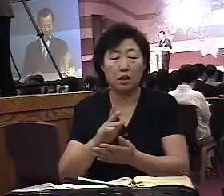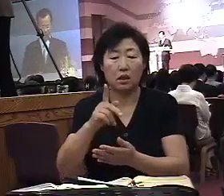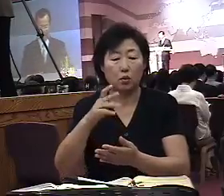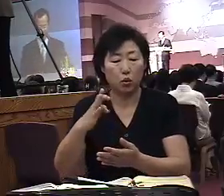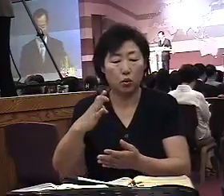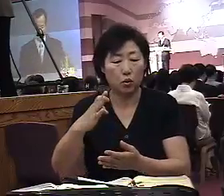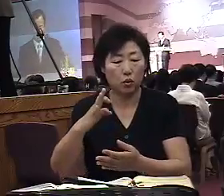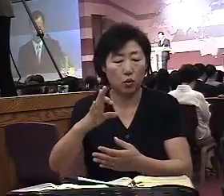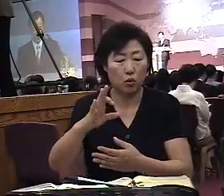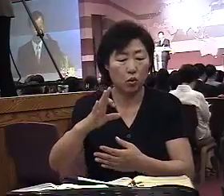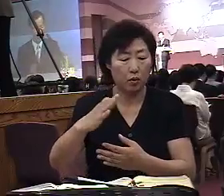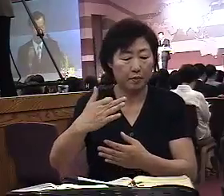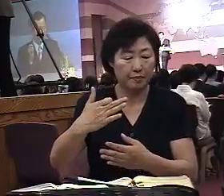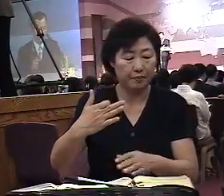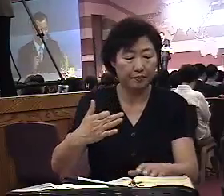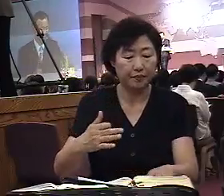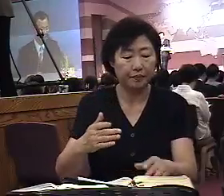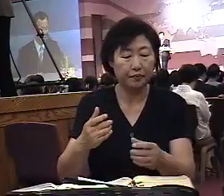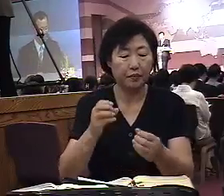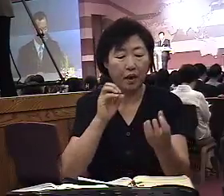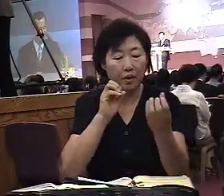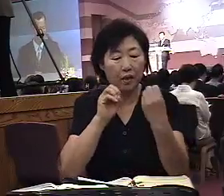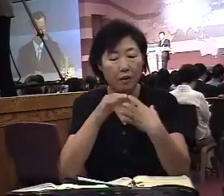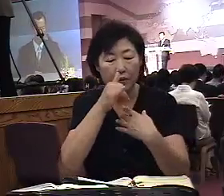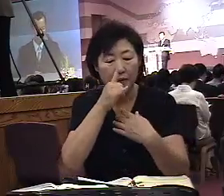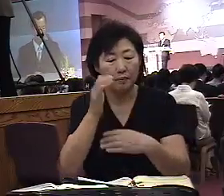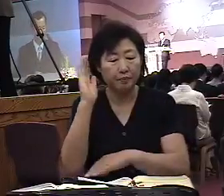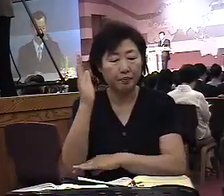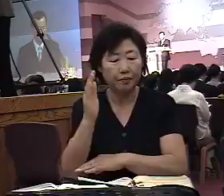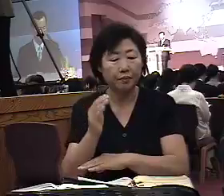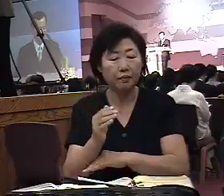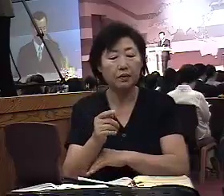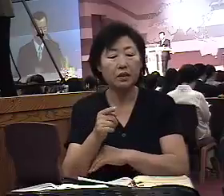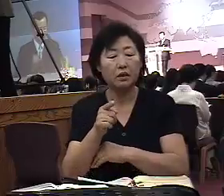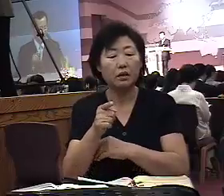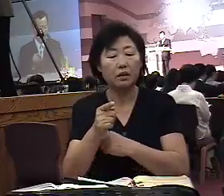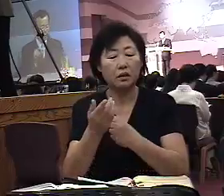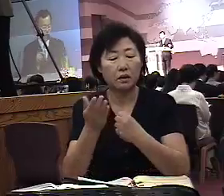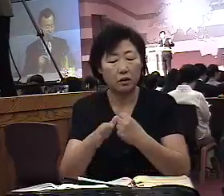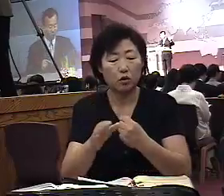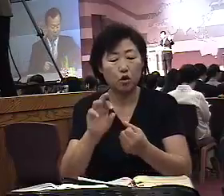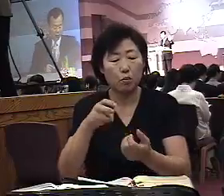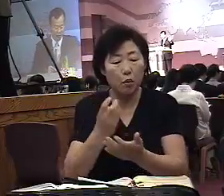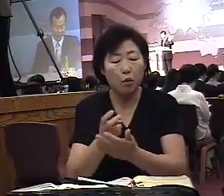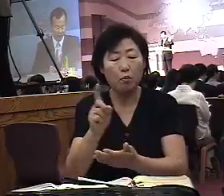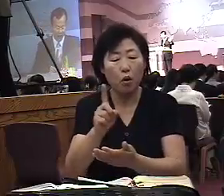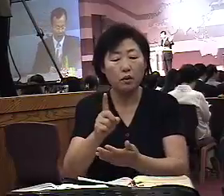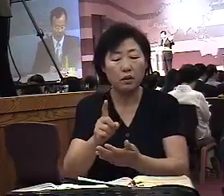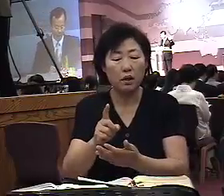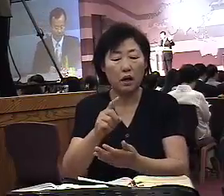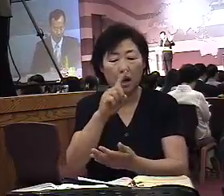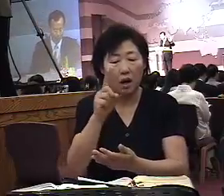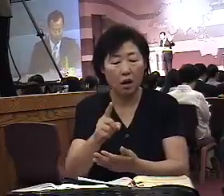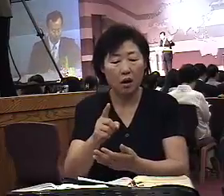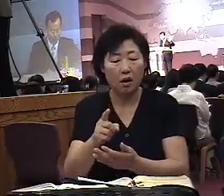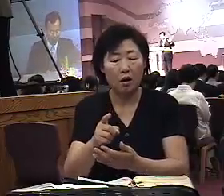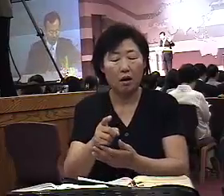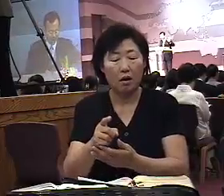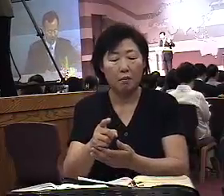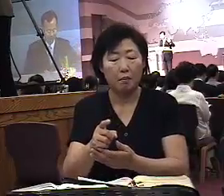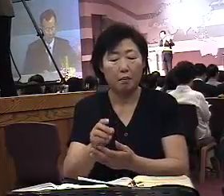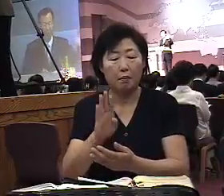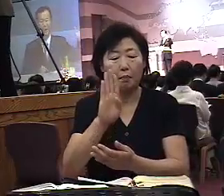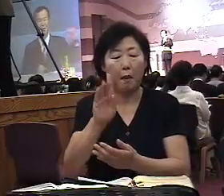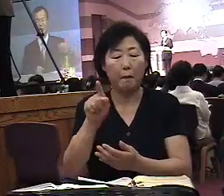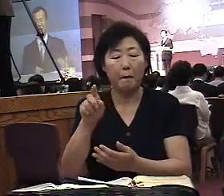19절로 돌아가면은 이러한 대답을 오늘 말씀에서 주시고 있습니다. 그런즉 율법은 무엇이냐?